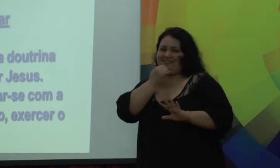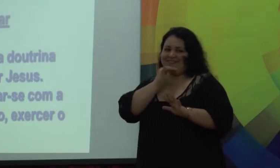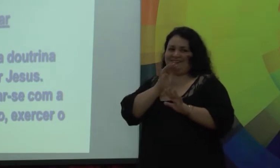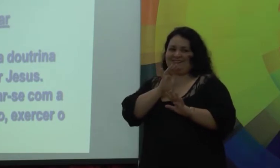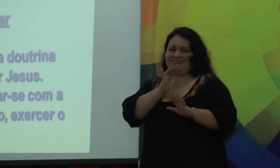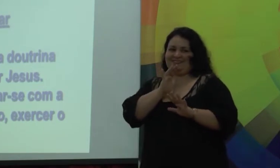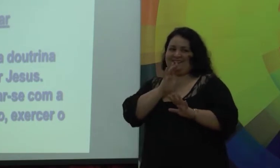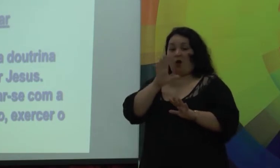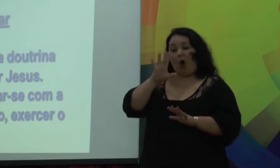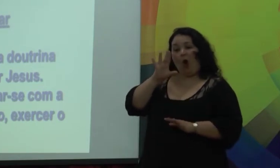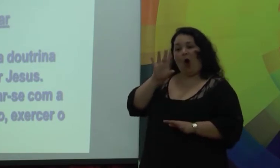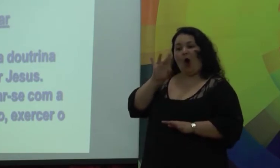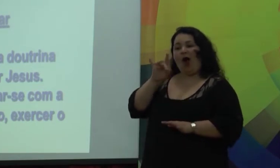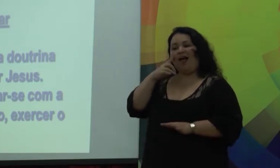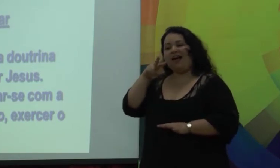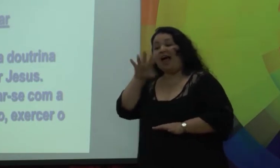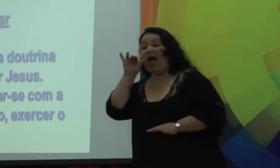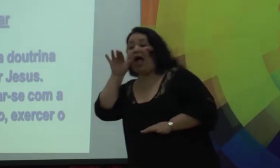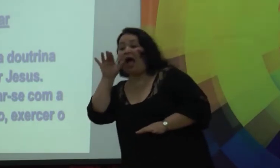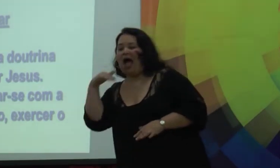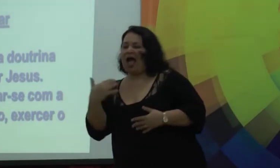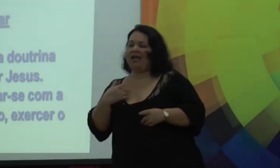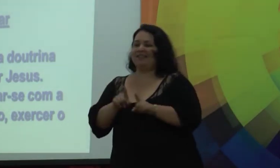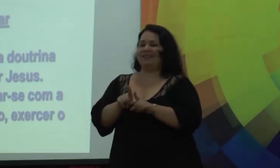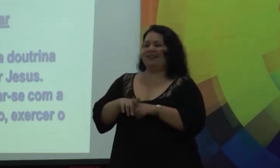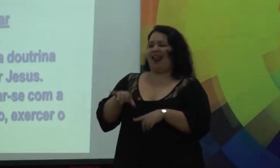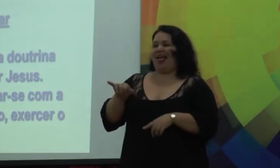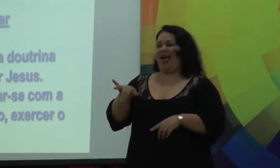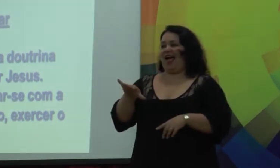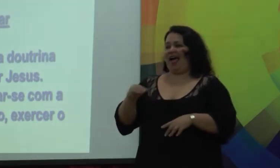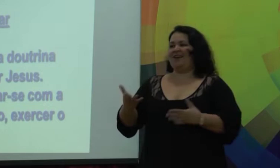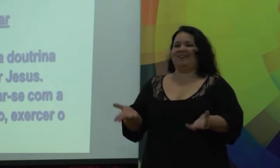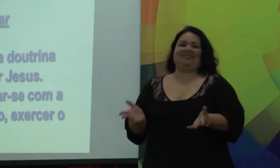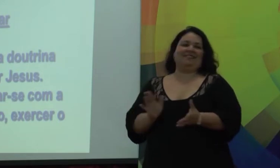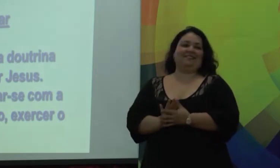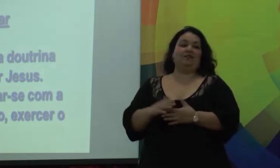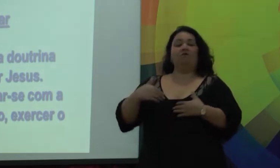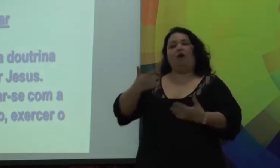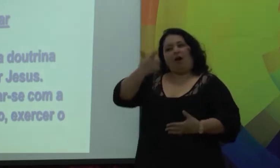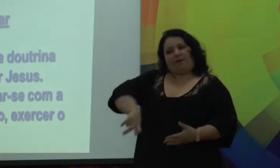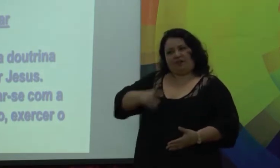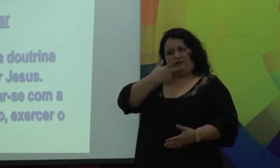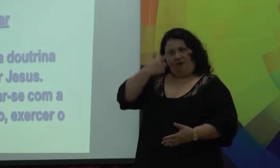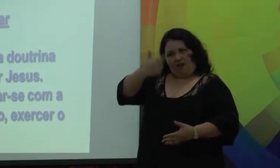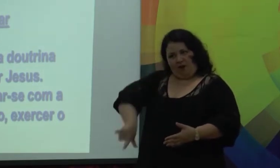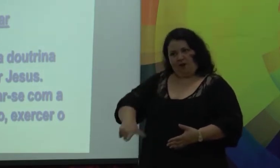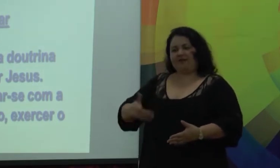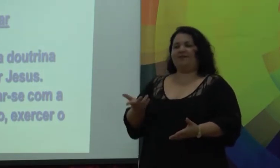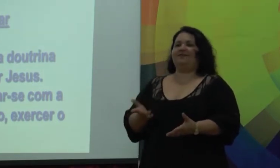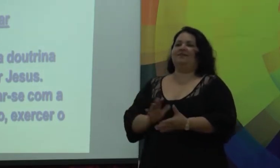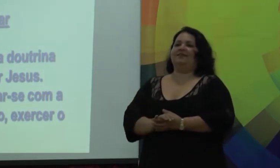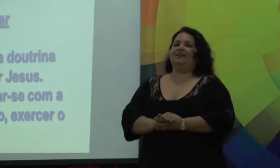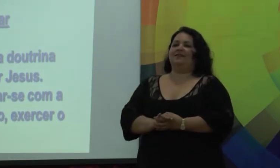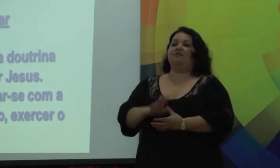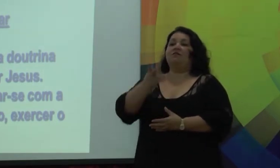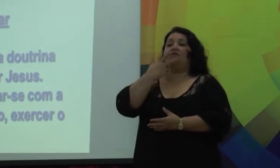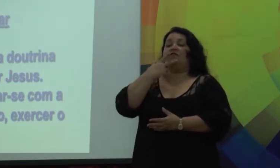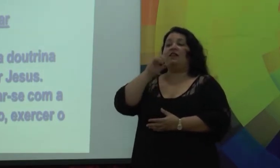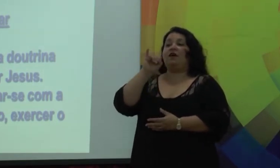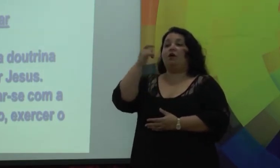pouquinho, tem que acolher, né? Claro. Então, vamos competir só sobre o ato de